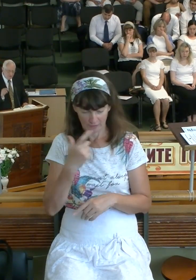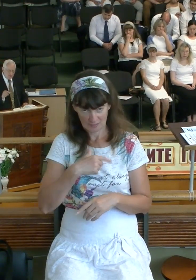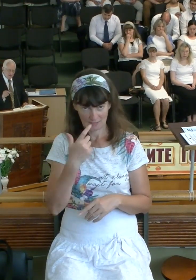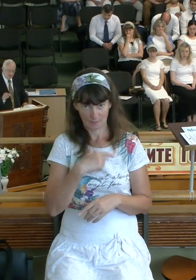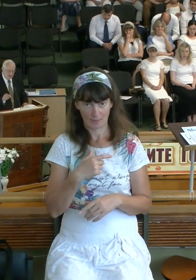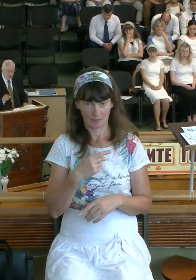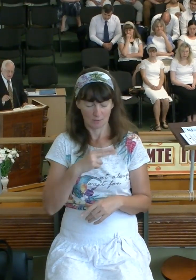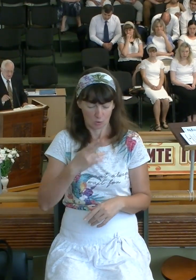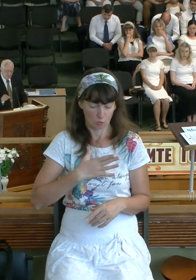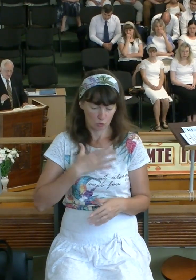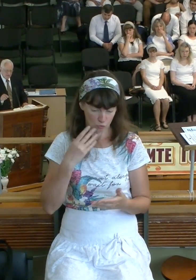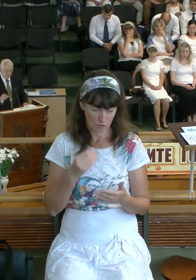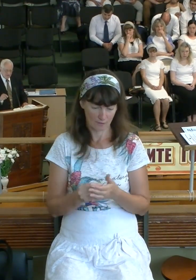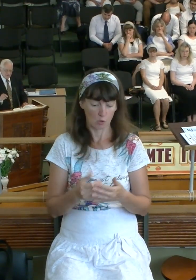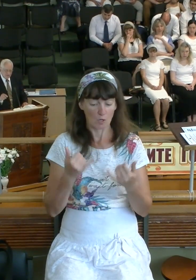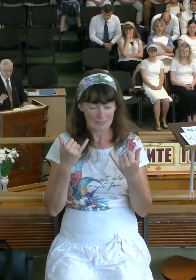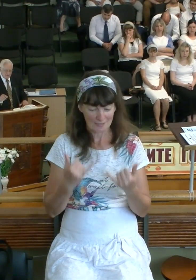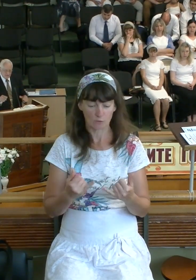Дух Святой